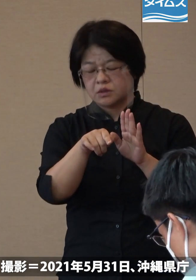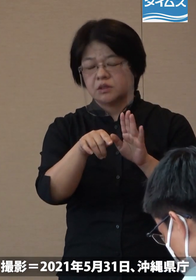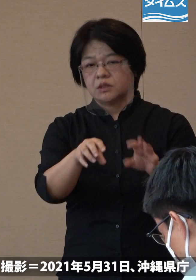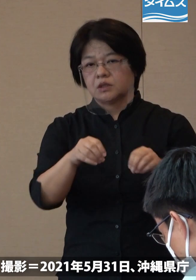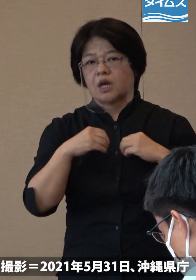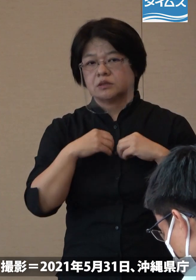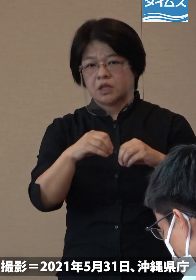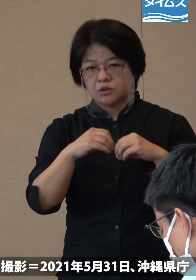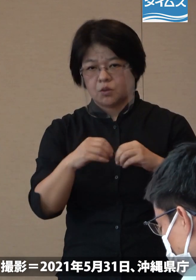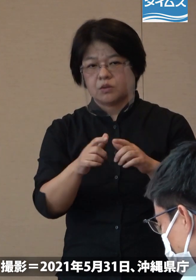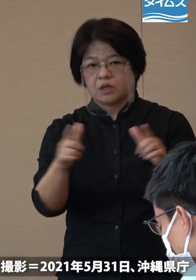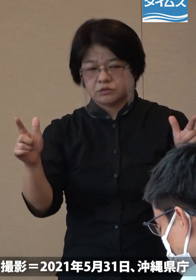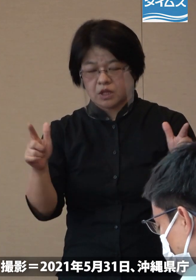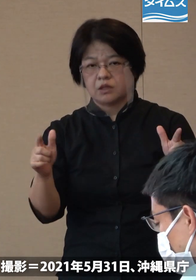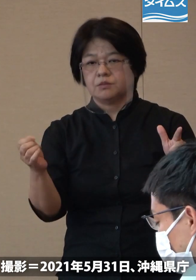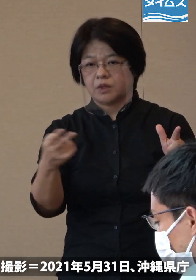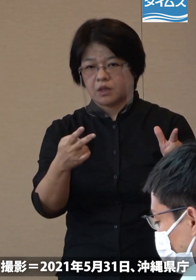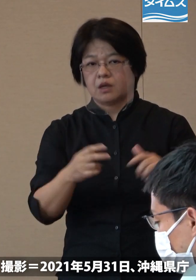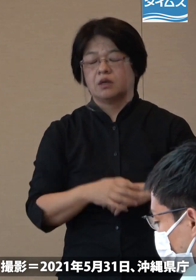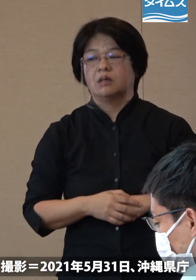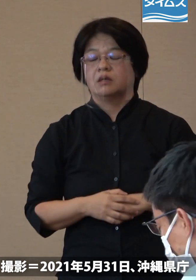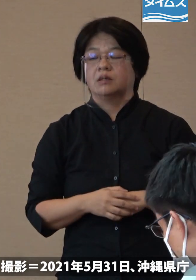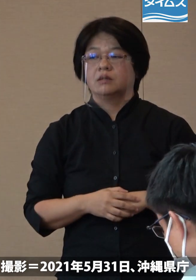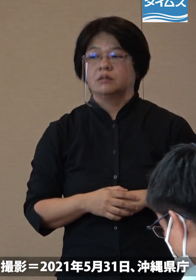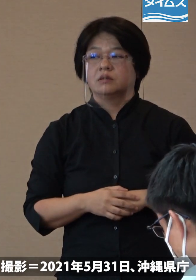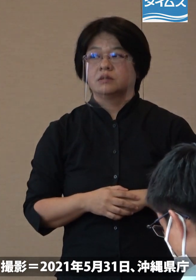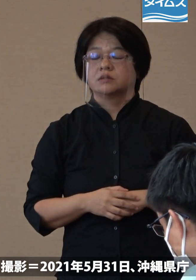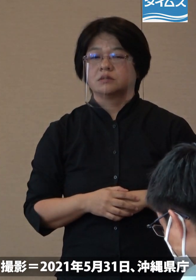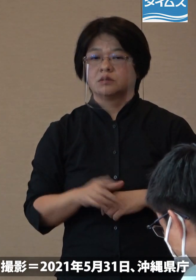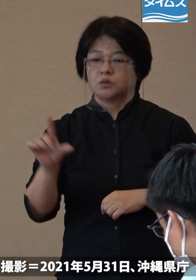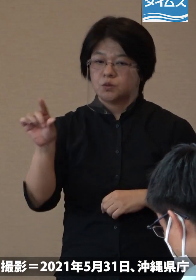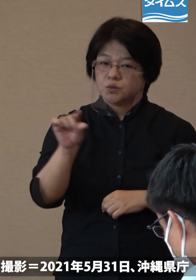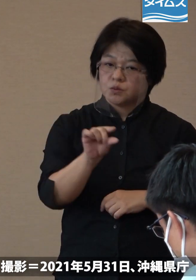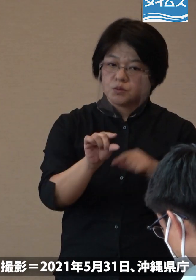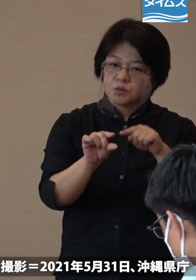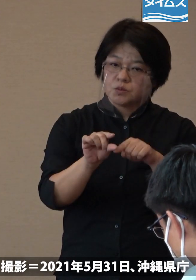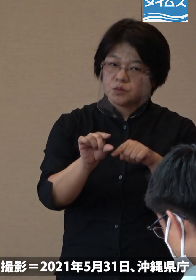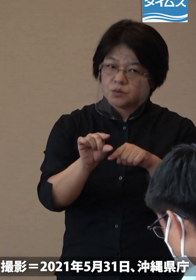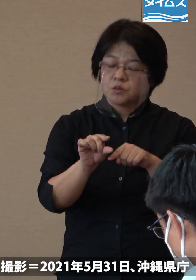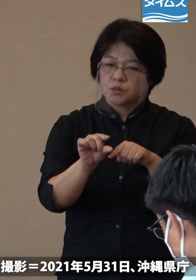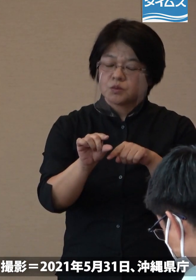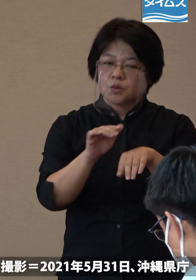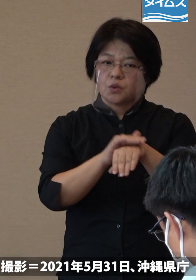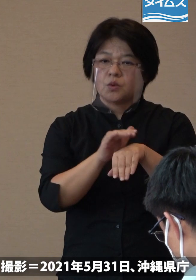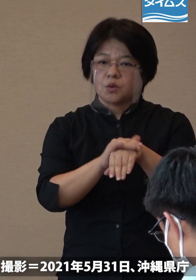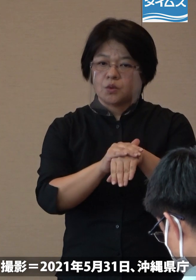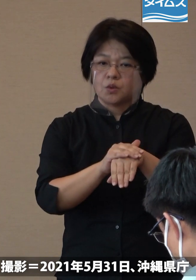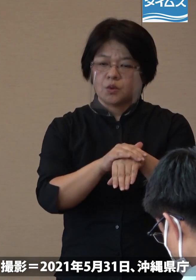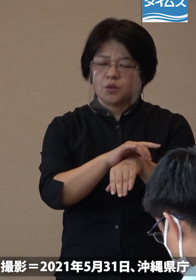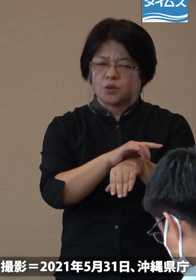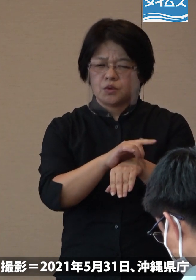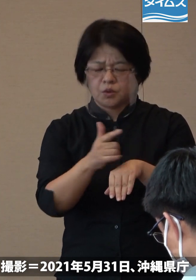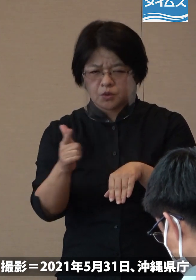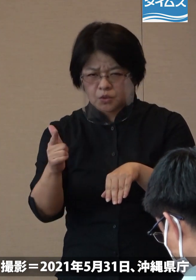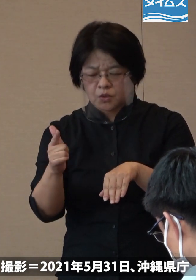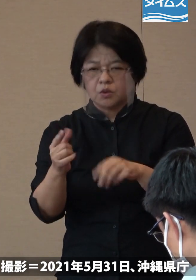染の拡大あるいは、収束のその方向性はしっかりとこの数値に照らしてみなければいけません。しか